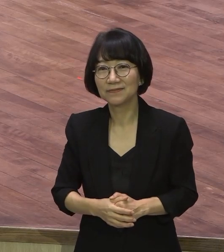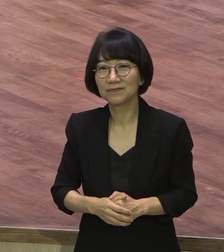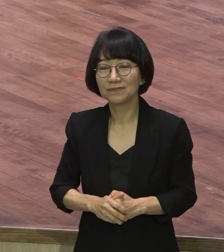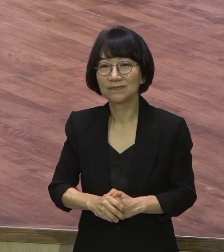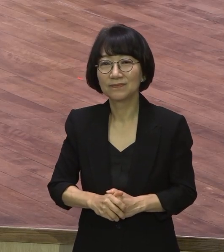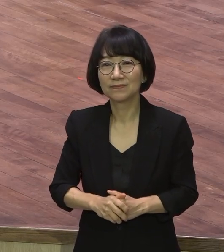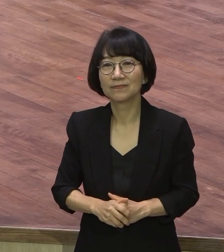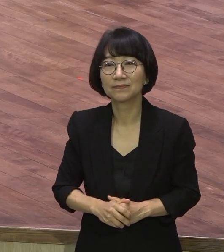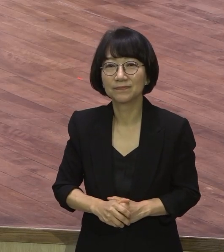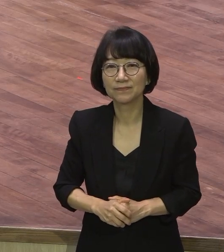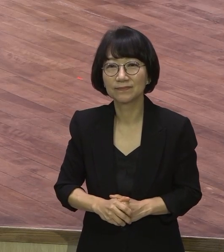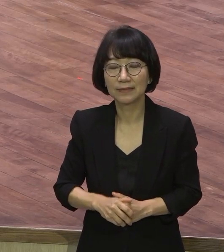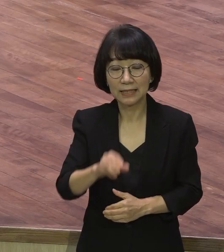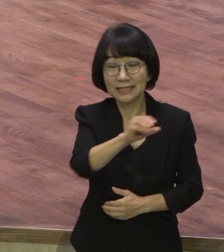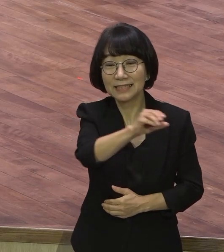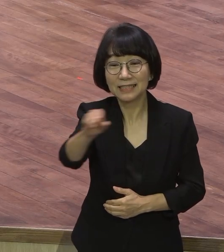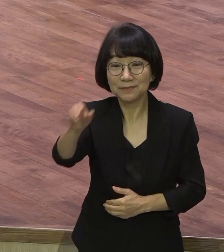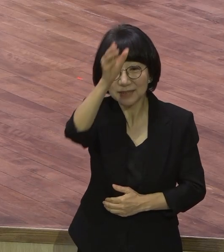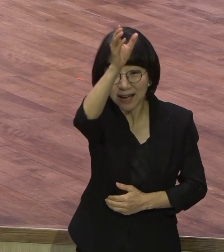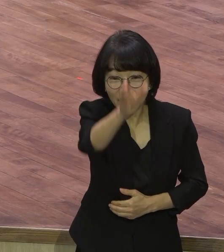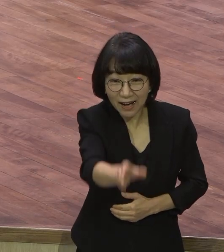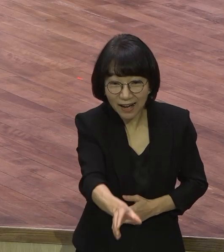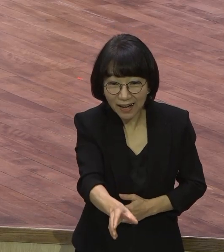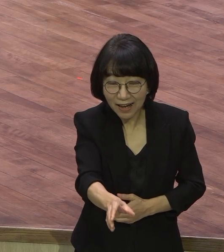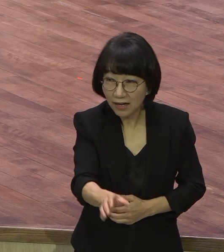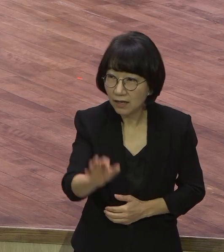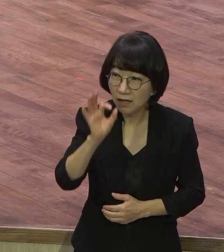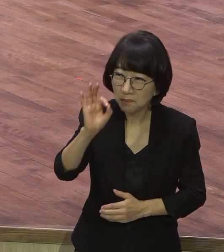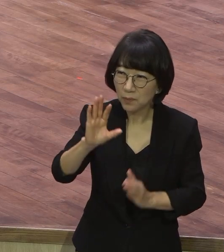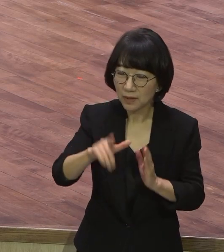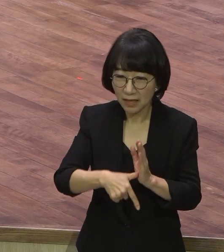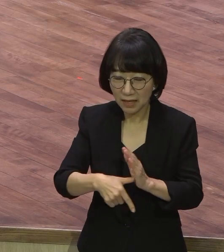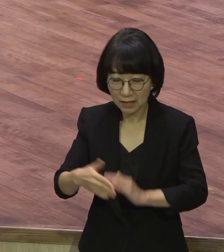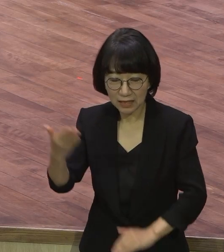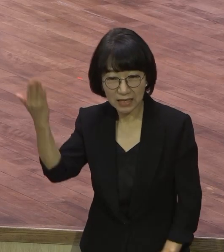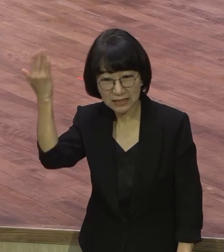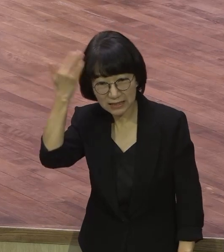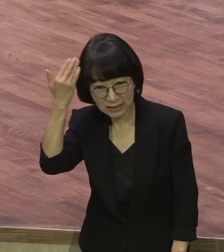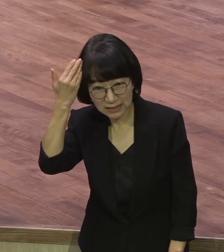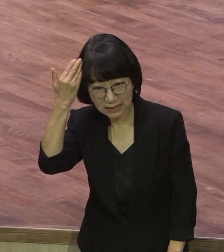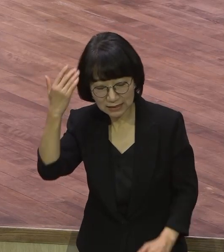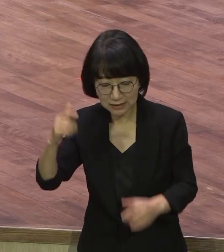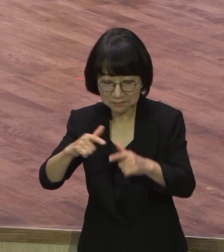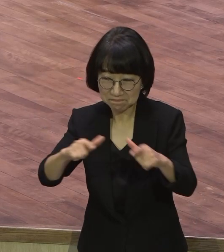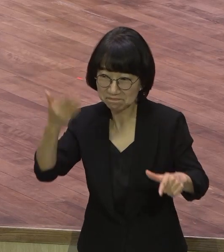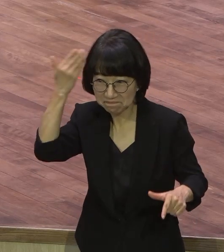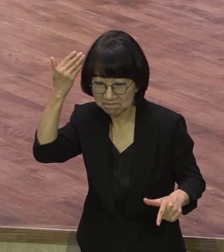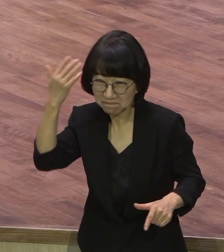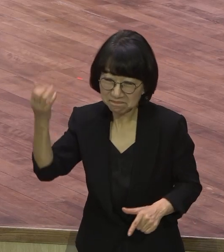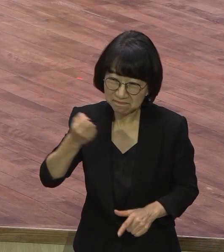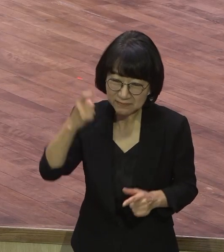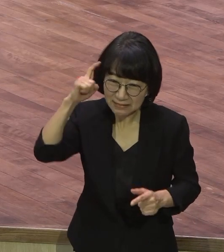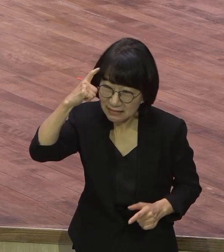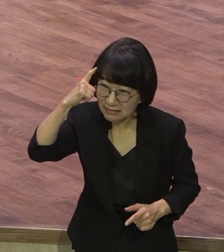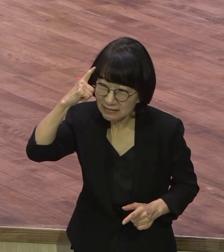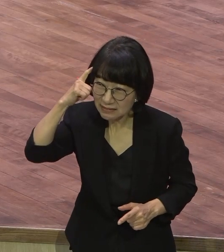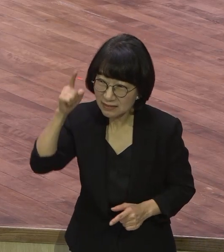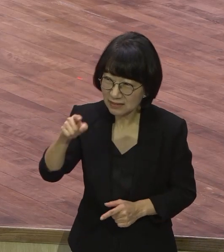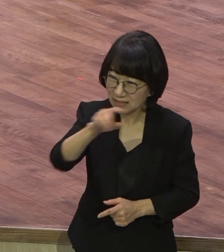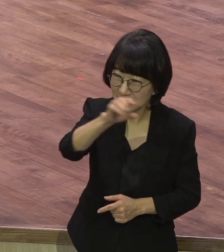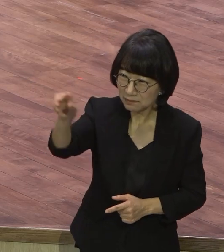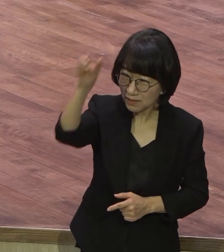십자가의 도 십자가의 진리가 이성과 상식을 앞세우는 사람에게는 너무 어리석고 미련한